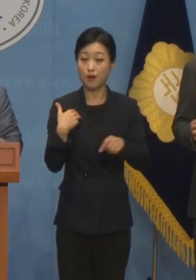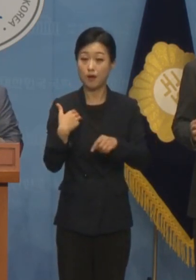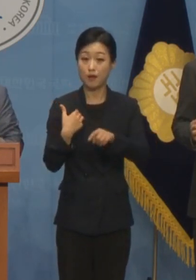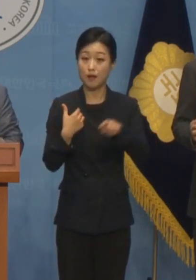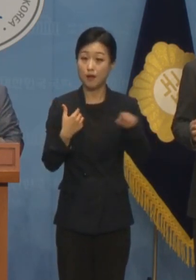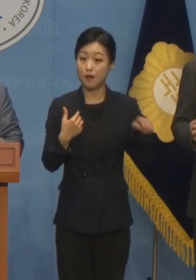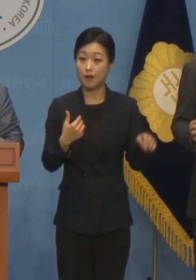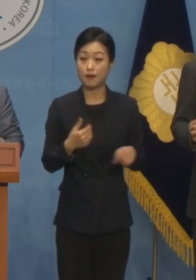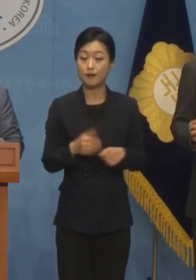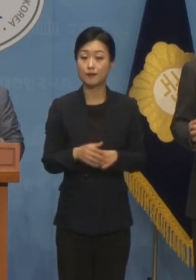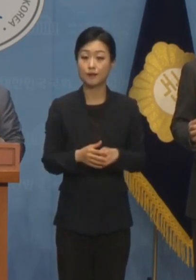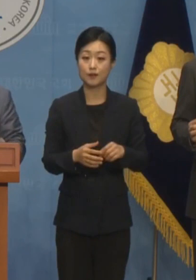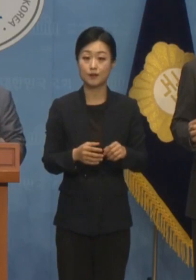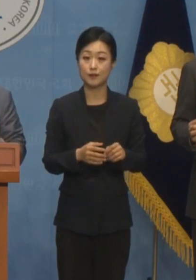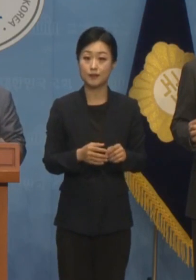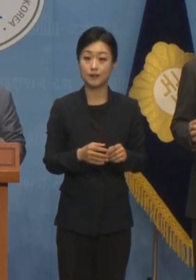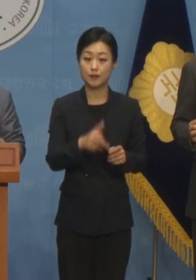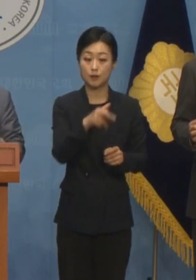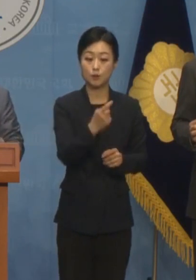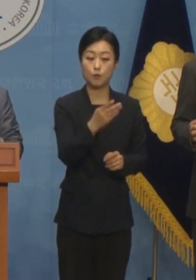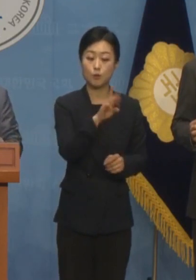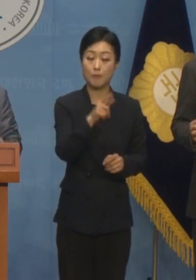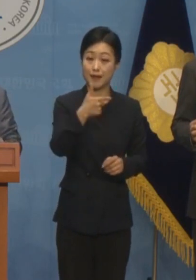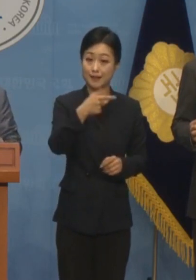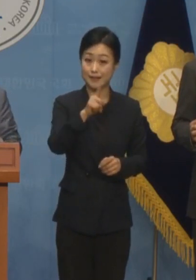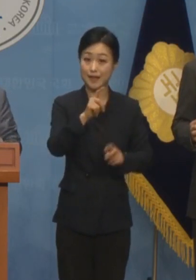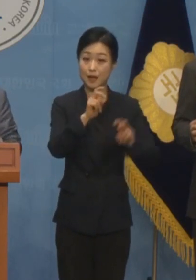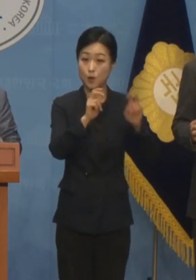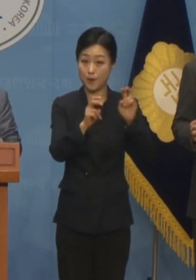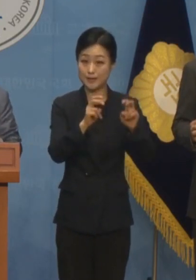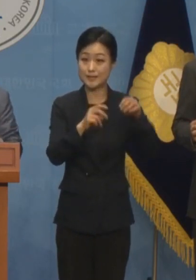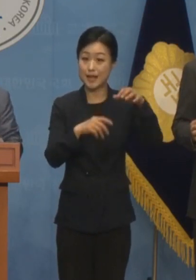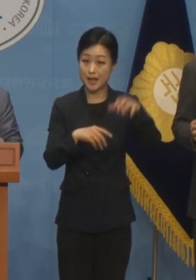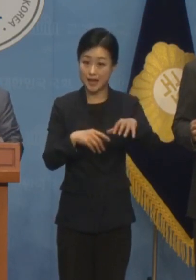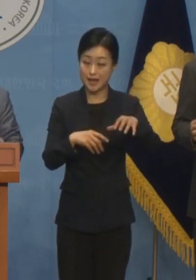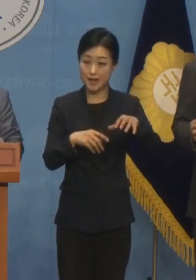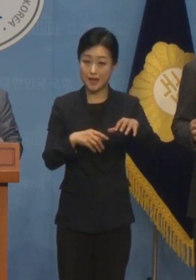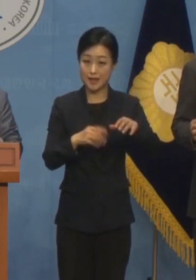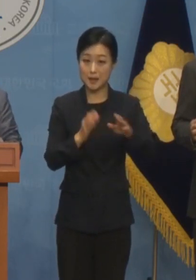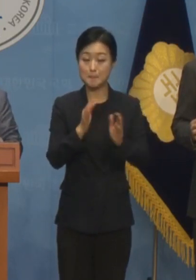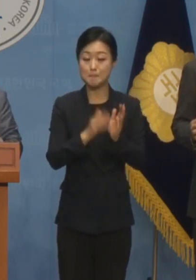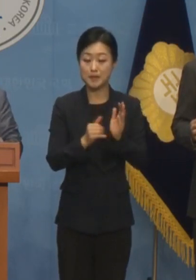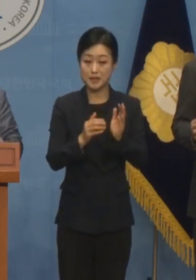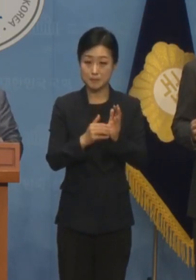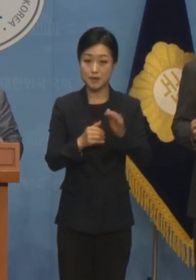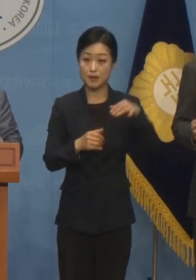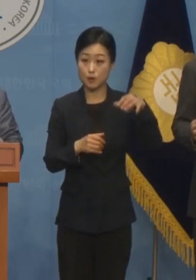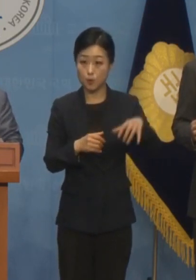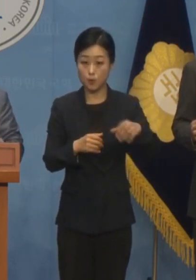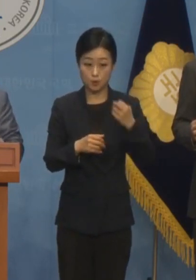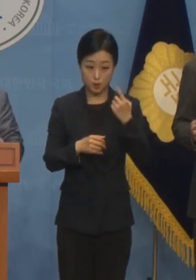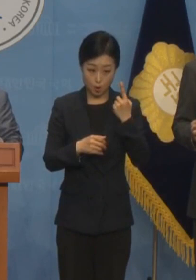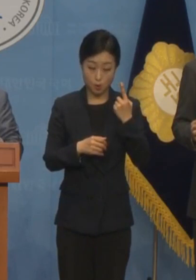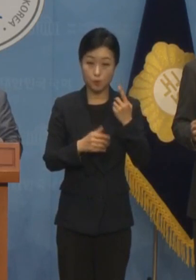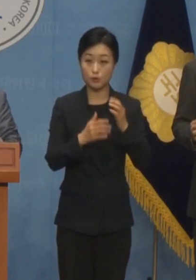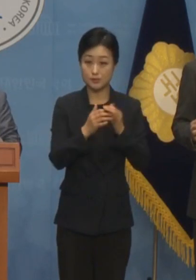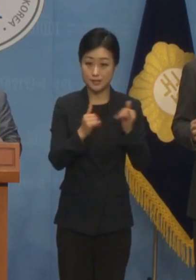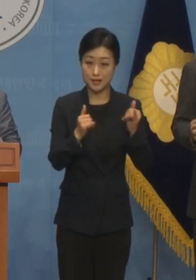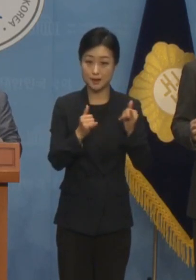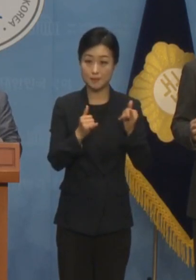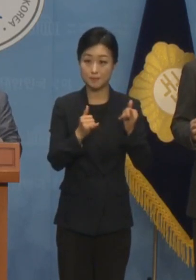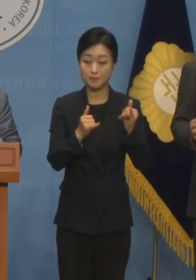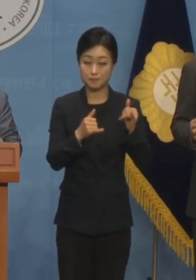사람이 코바나 콘텐츠라는 비리의 온상으로 지목받는 밀실에서 경호원들까지 출장 경호, 부실